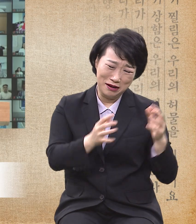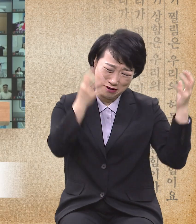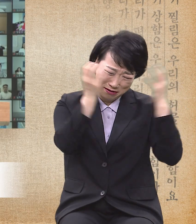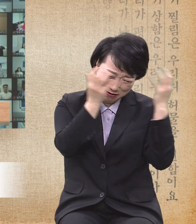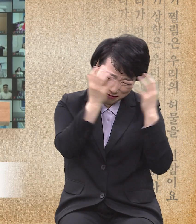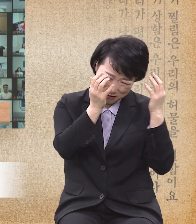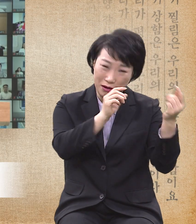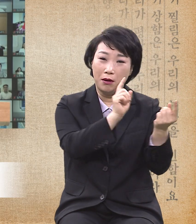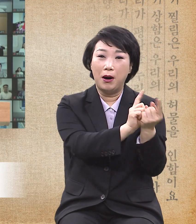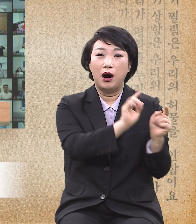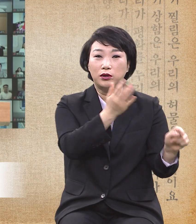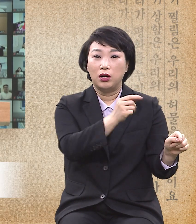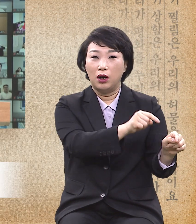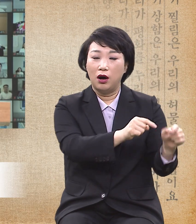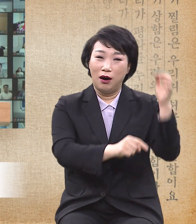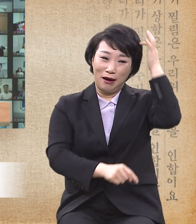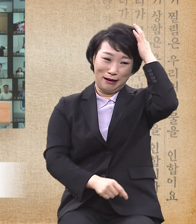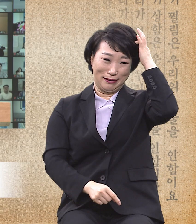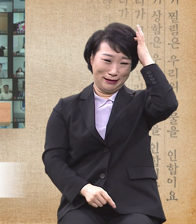한낱 괴로움을 받으리라.